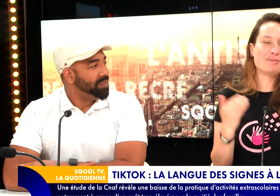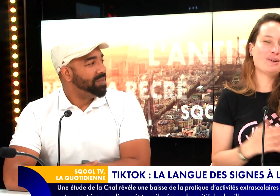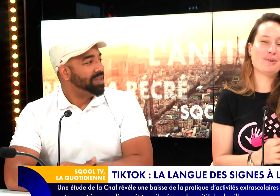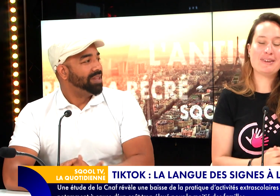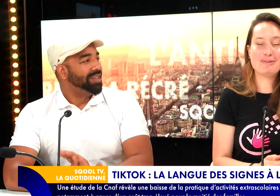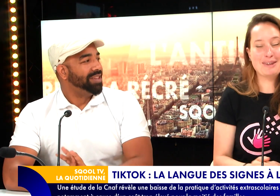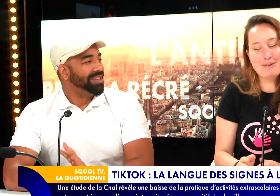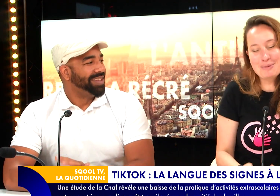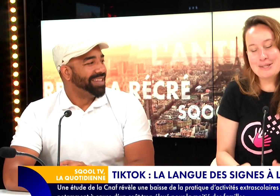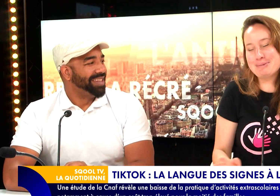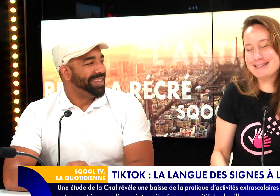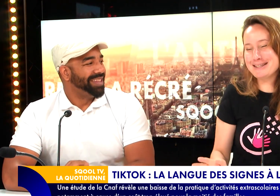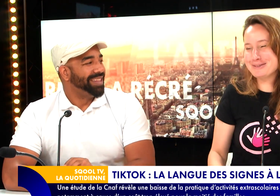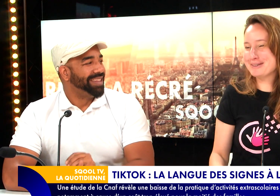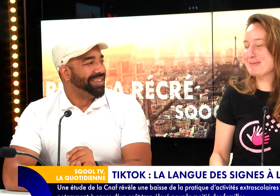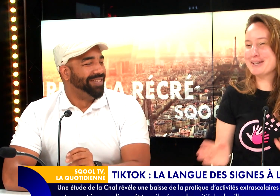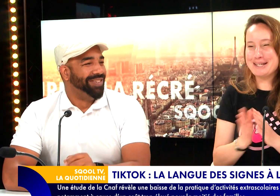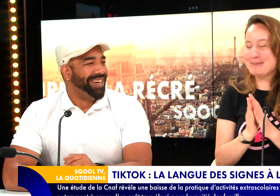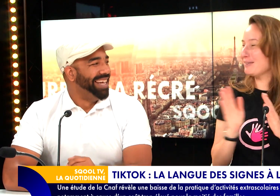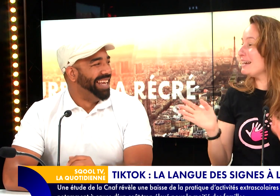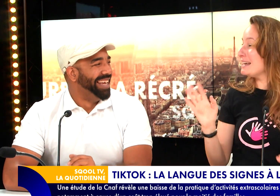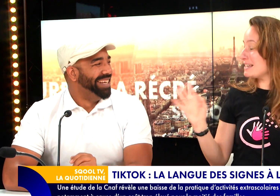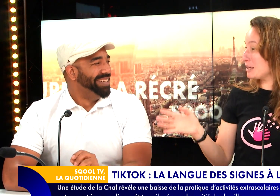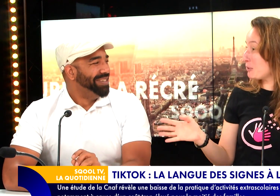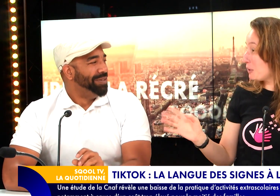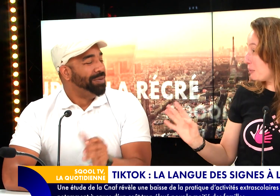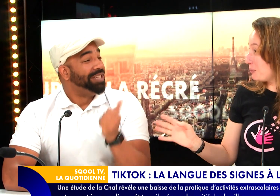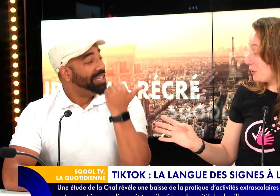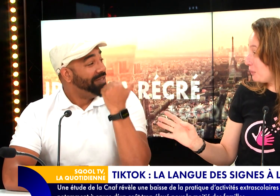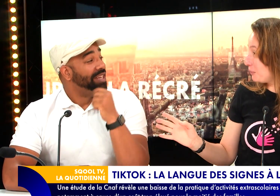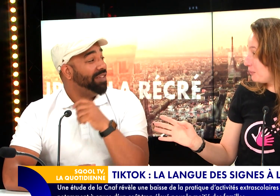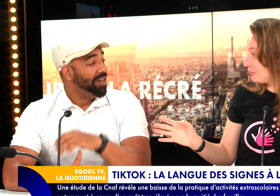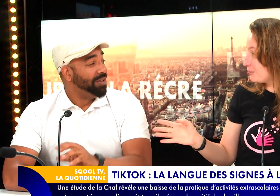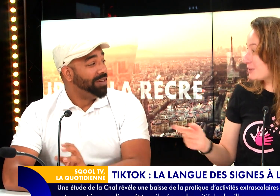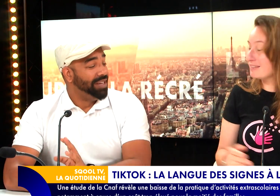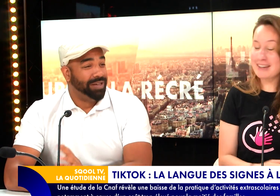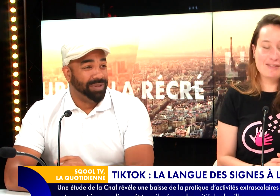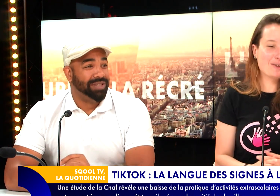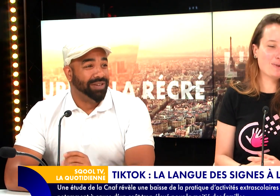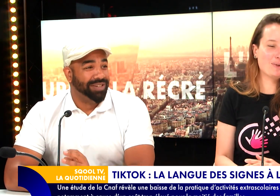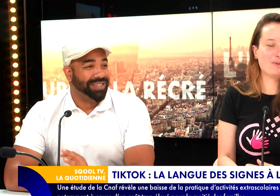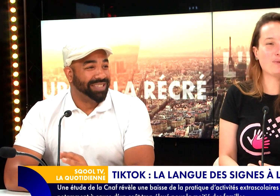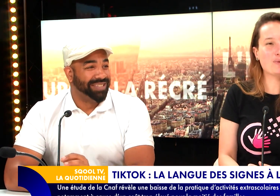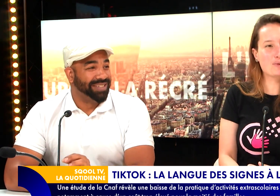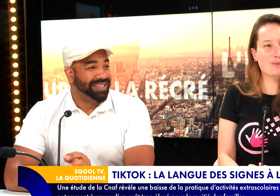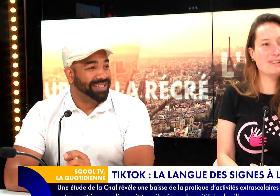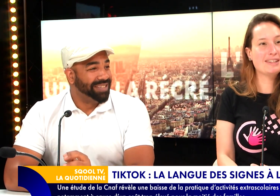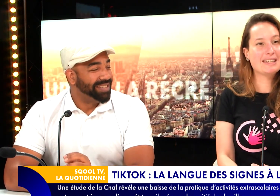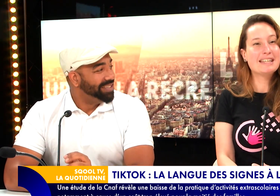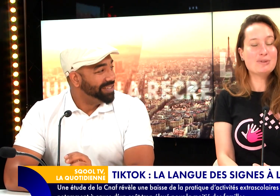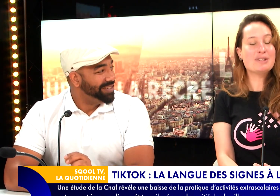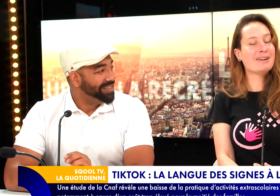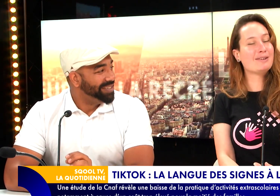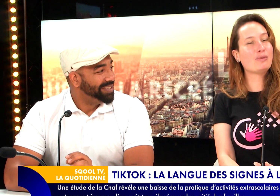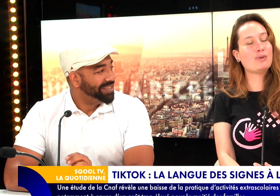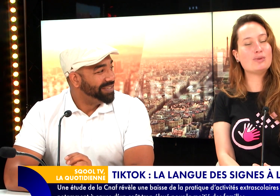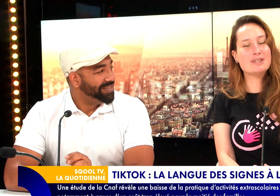Mais il y a vraiment des spécialistes de ça. Moi, j'admire. Ça s'apprend. Oui, tu as travaillé avec des enfants. Vous avez travaillé avec des enfants. Oui, je travaille avec des enfants sourds.